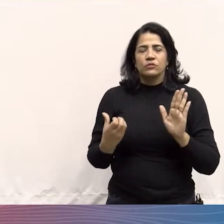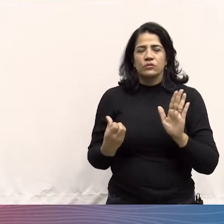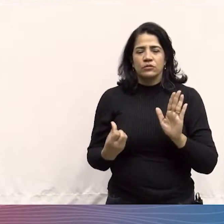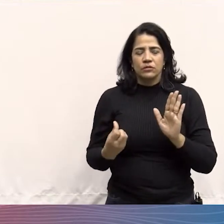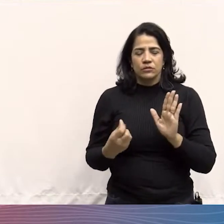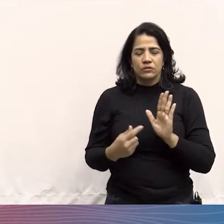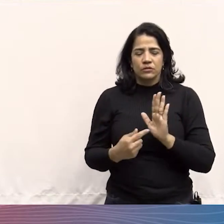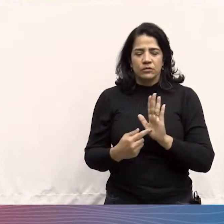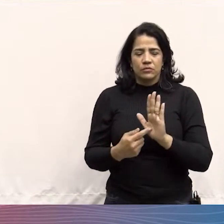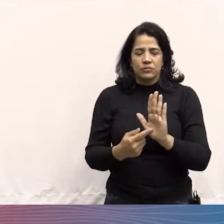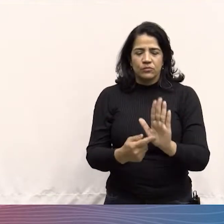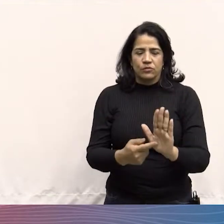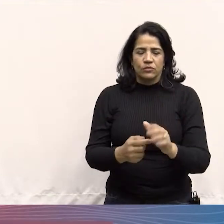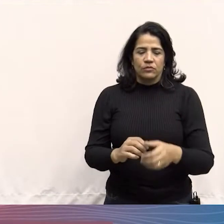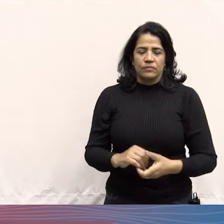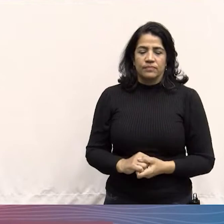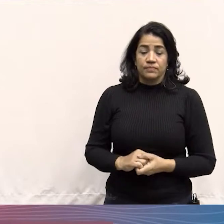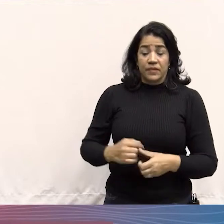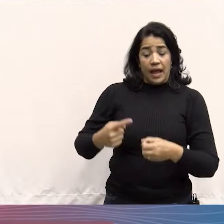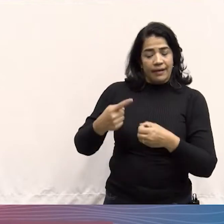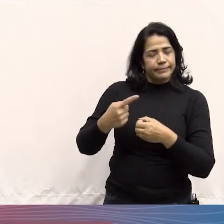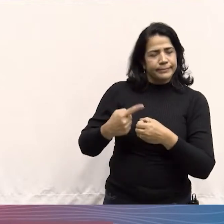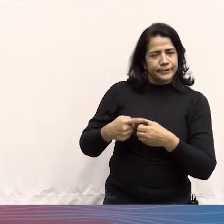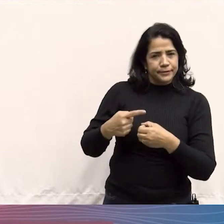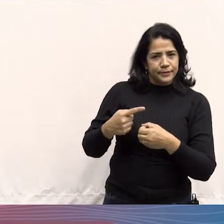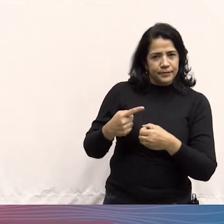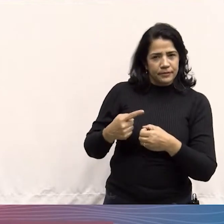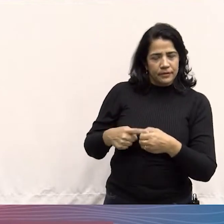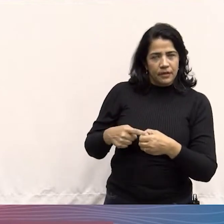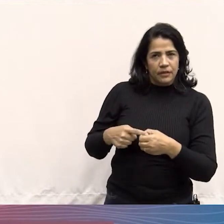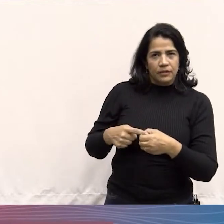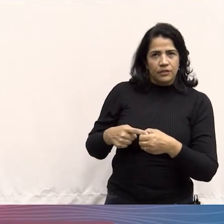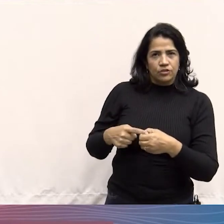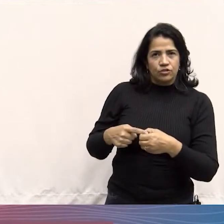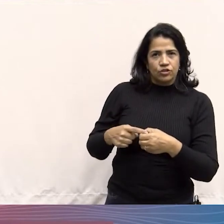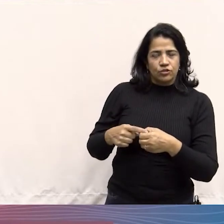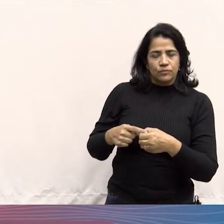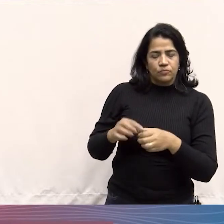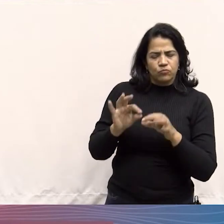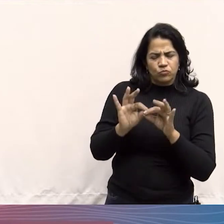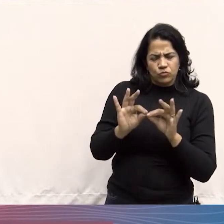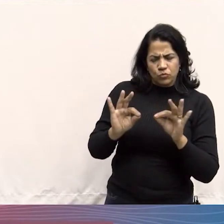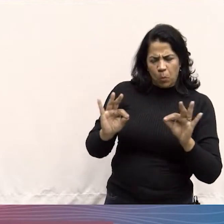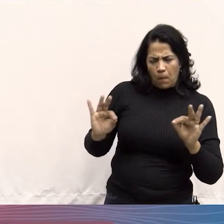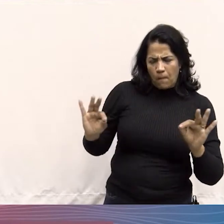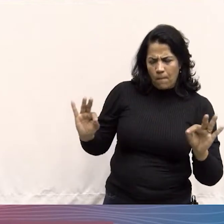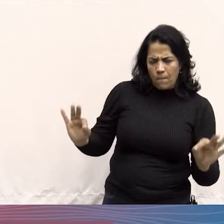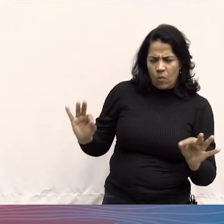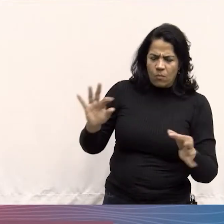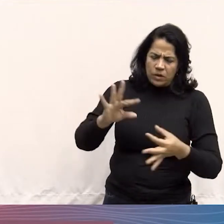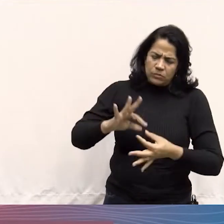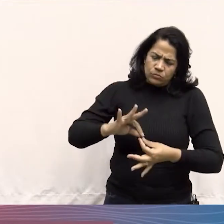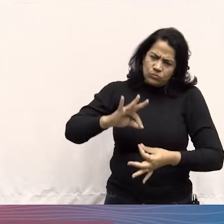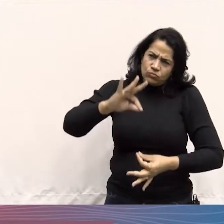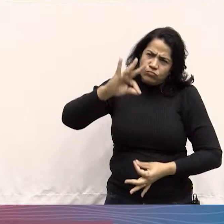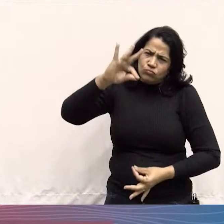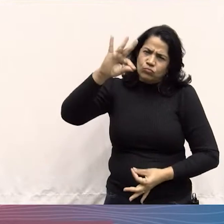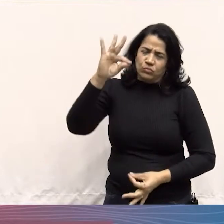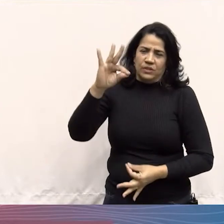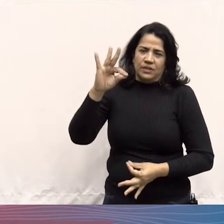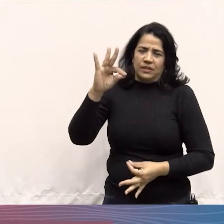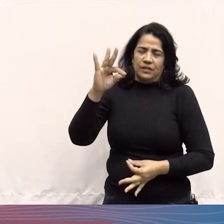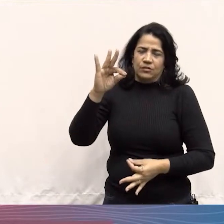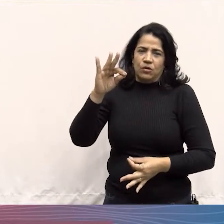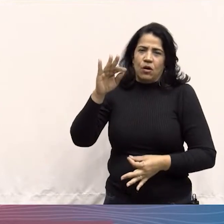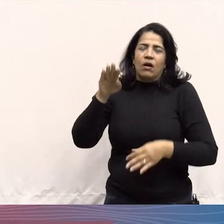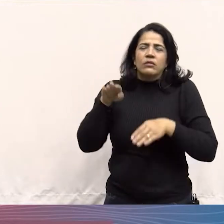a cidade é quadrangular, de comprimento e larguras iguais, e